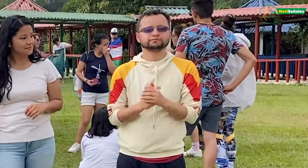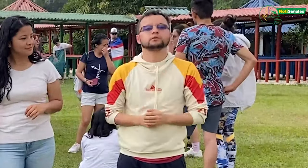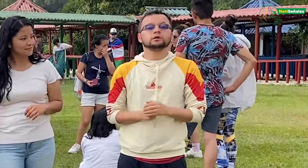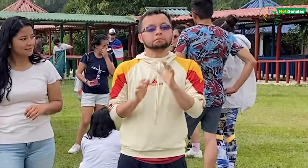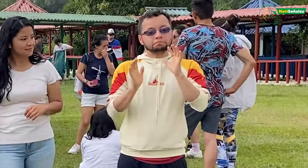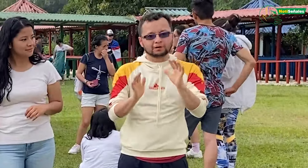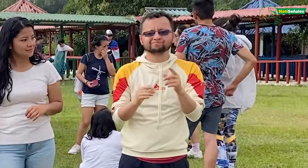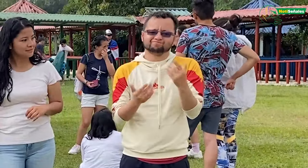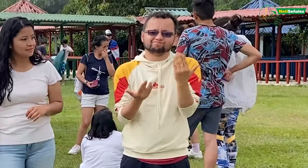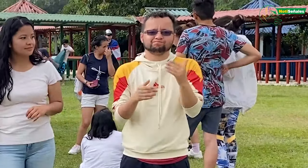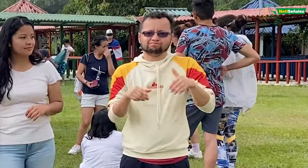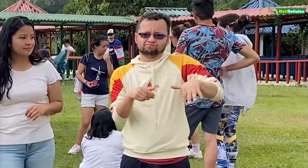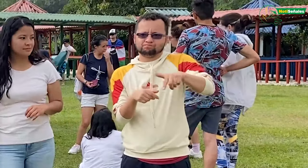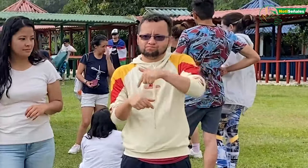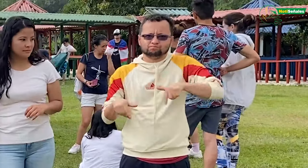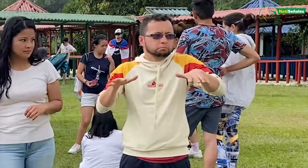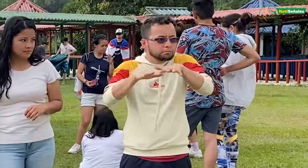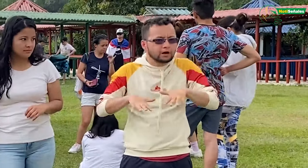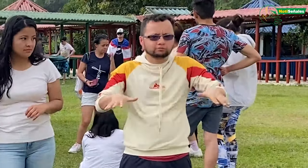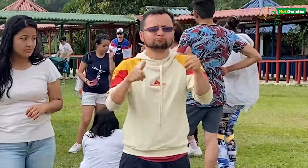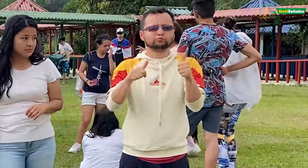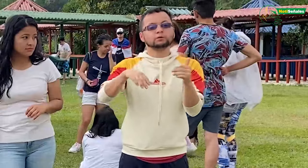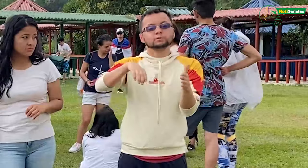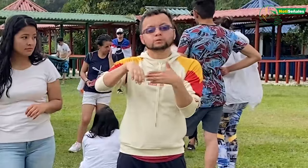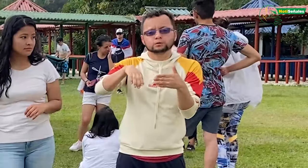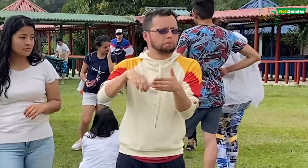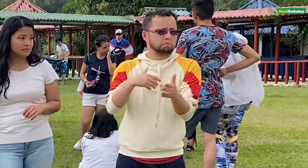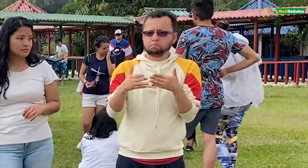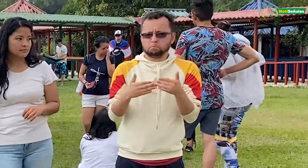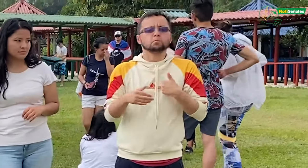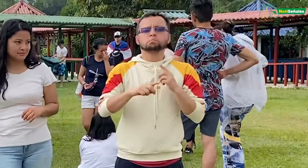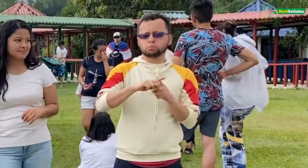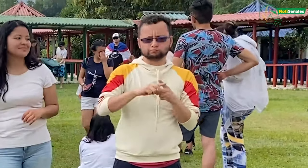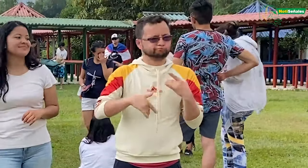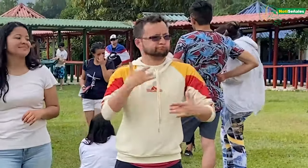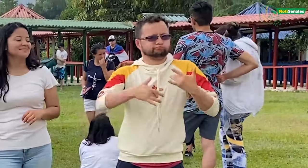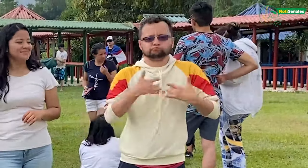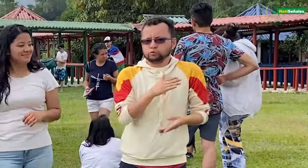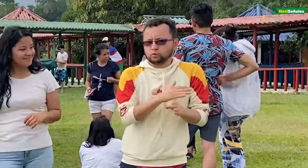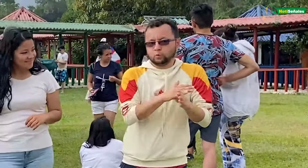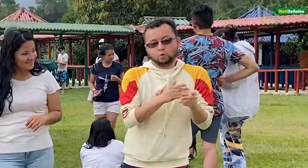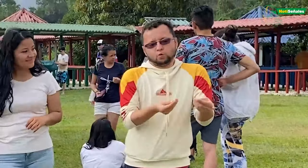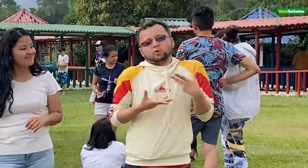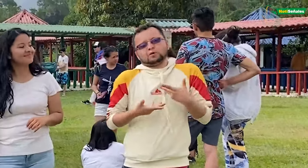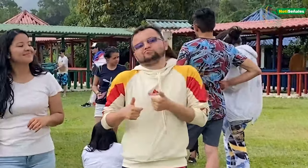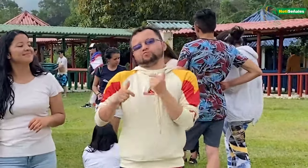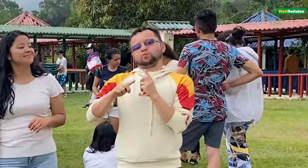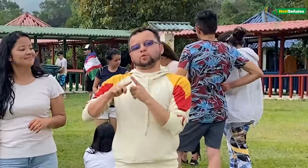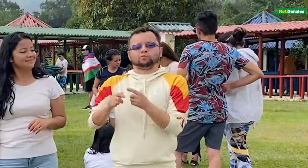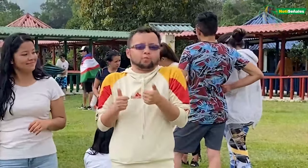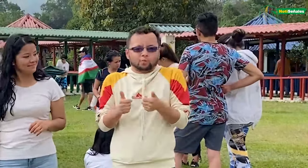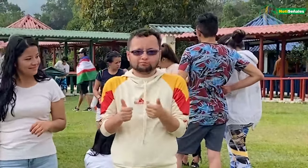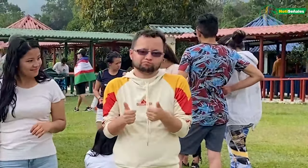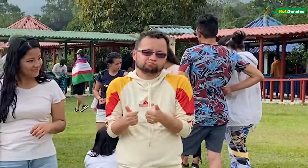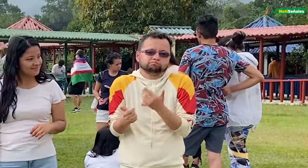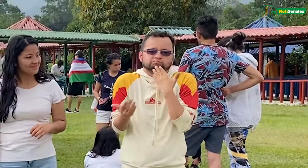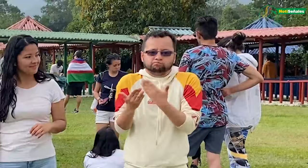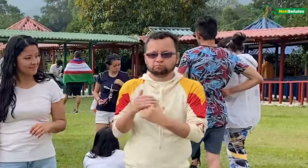Estos espacios han sido de gran provecho a pesar del clima. Estuvimos siempre muy positivos. Le doy las gracias al comité organizador